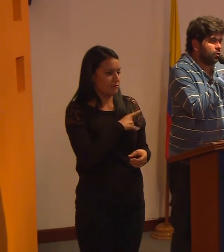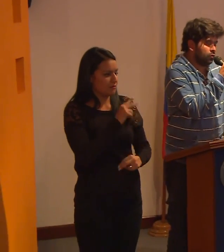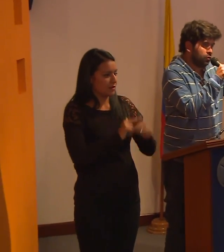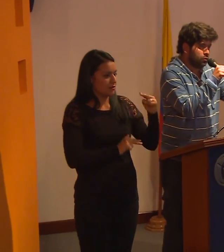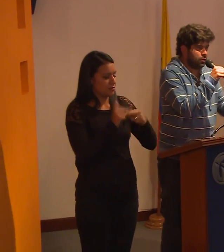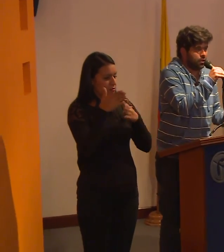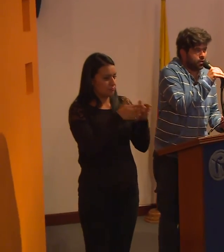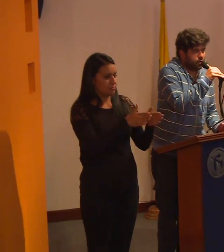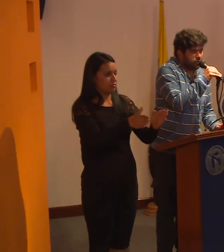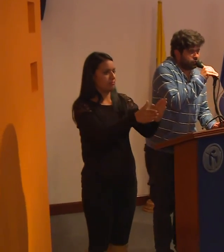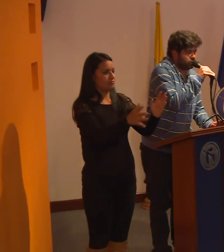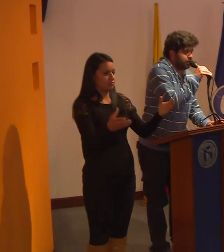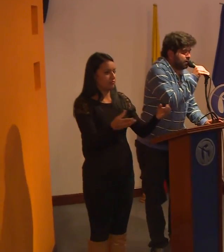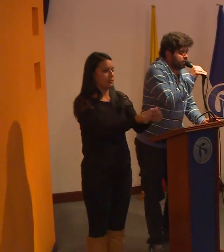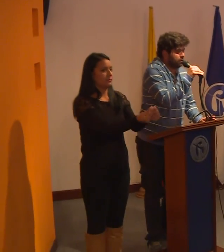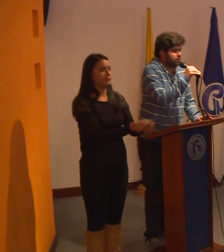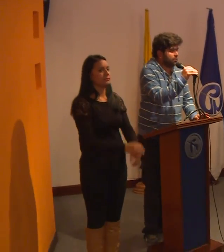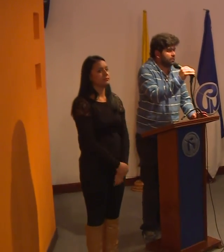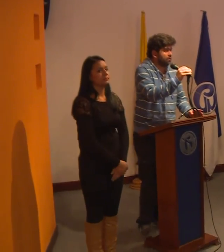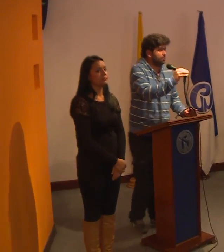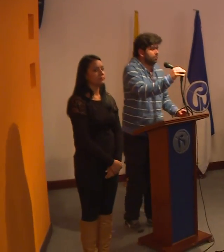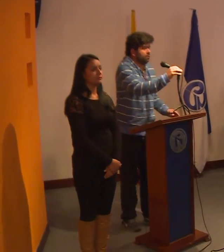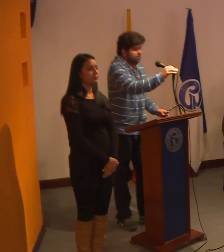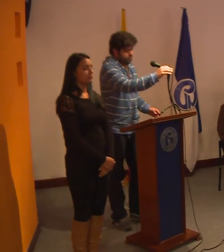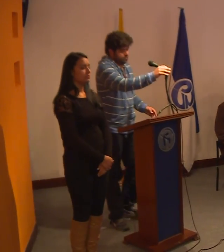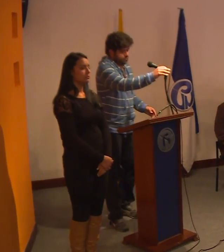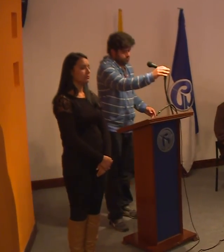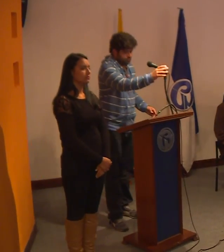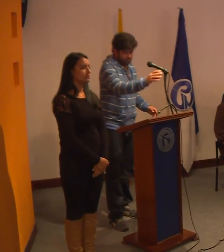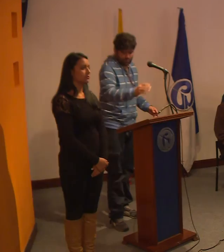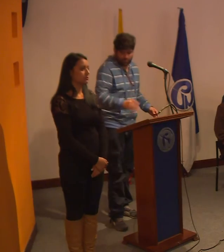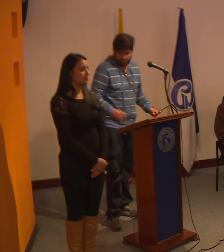un camino juntos. Profesor Tamayo.